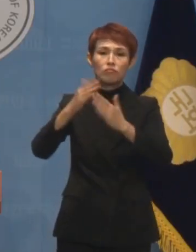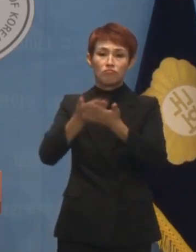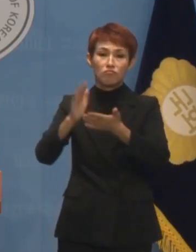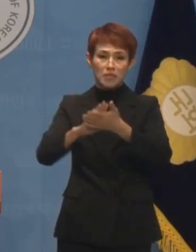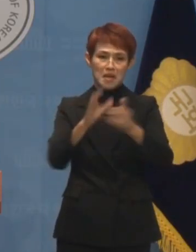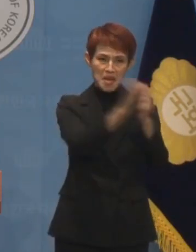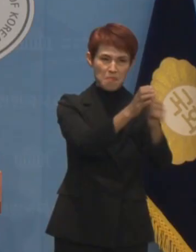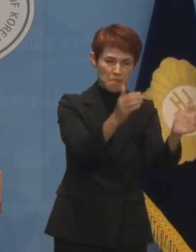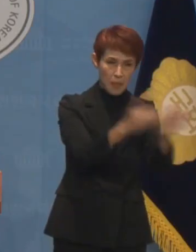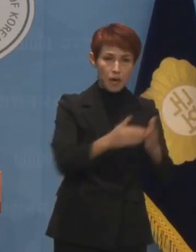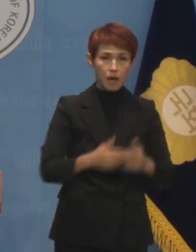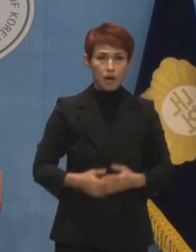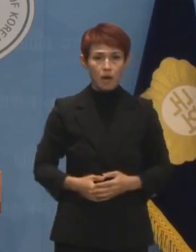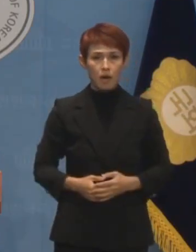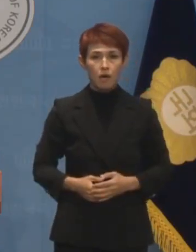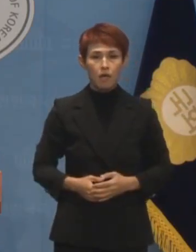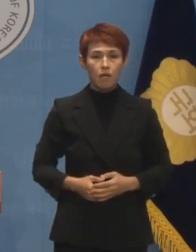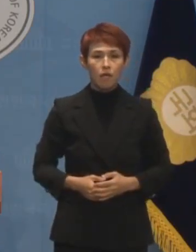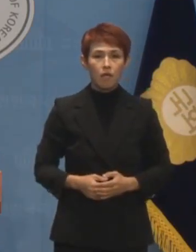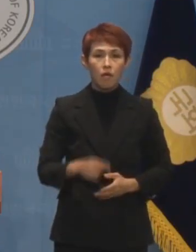후원업체 히림종합건축은